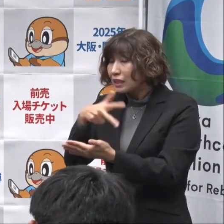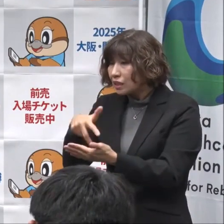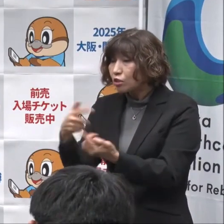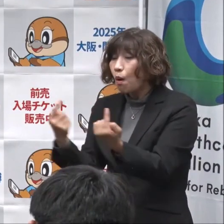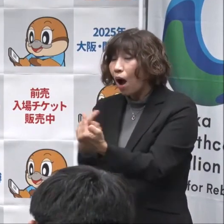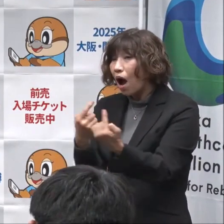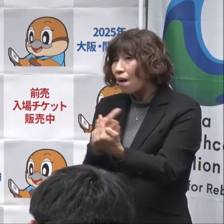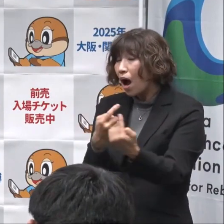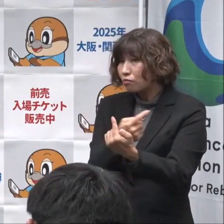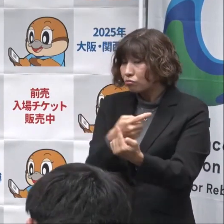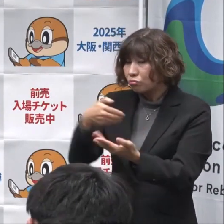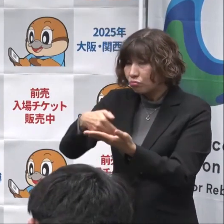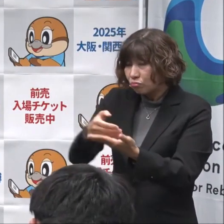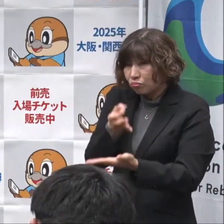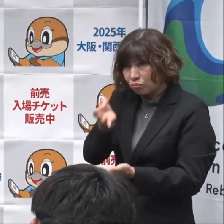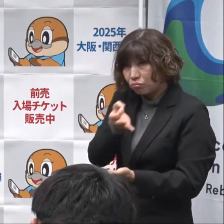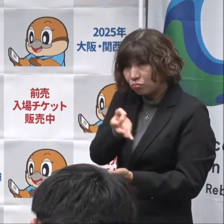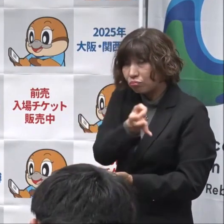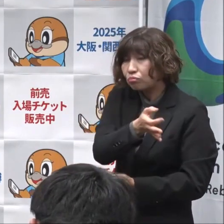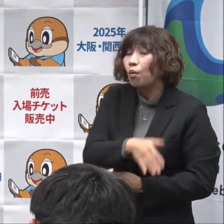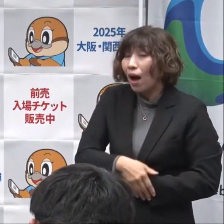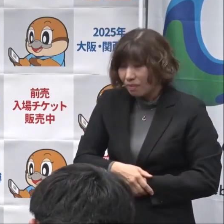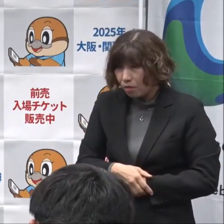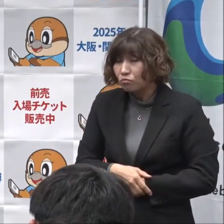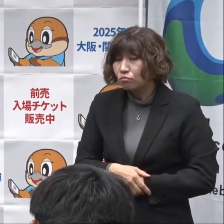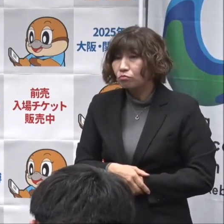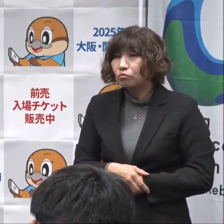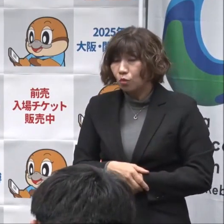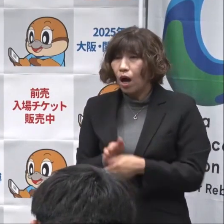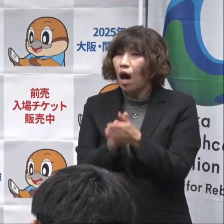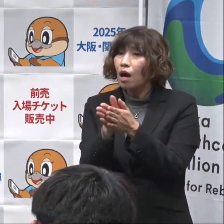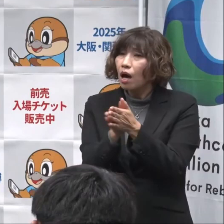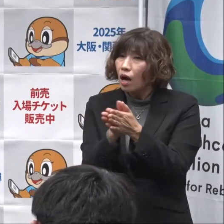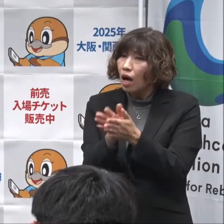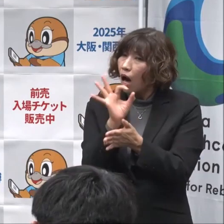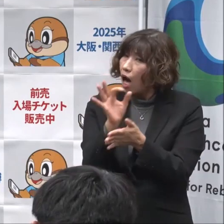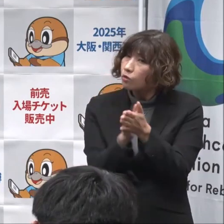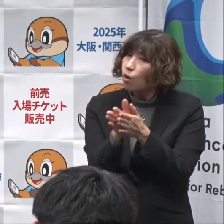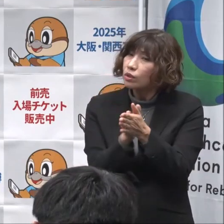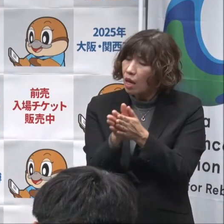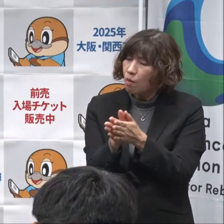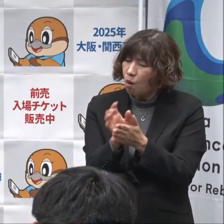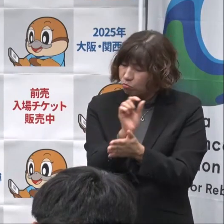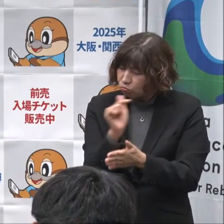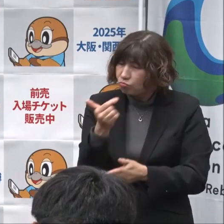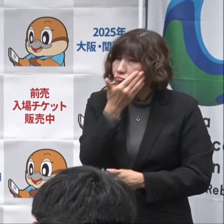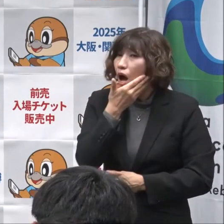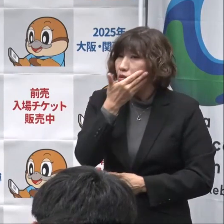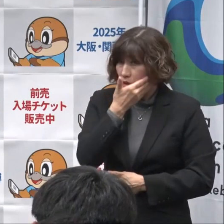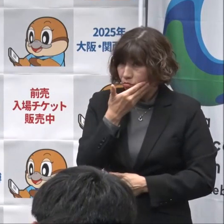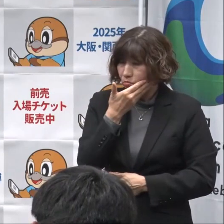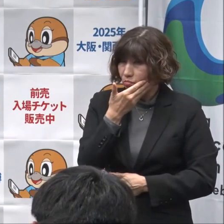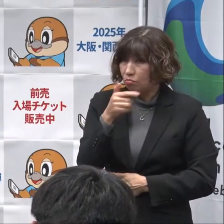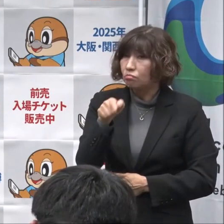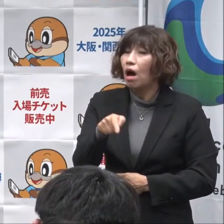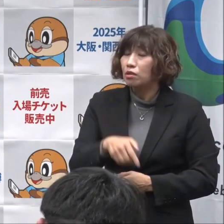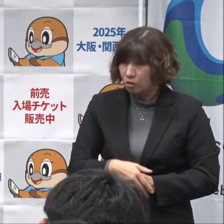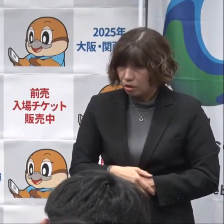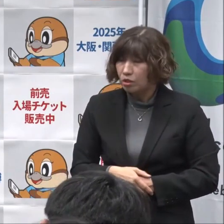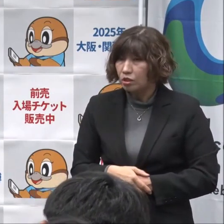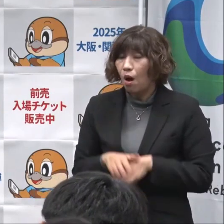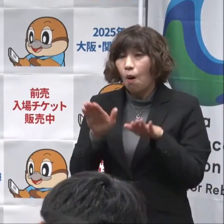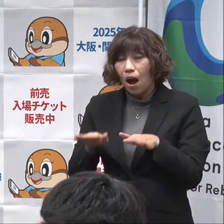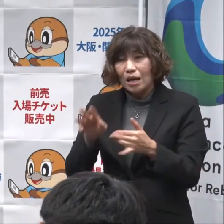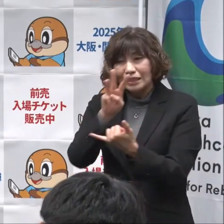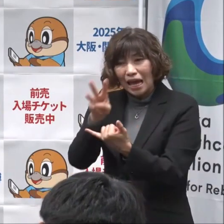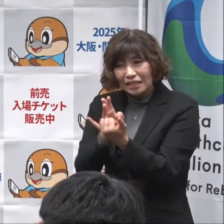応できるものであったりとか、あとはそのトイレが非常に大切なので、今回もトイレ災害用トイ